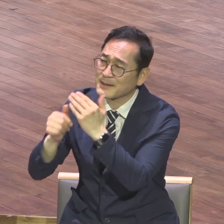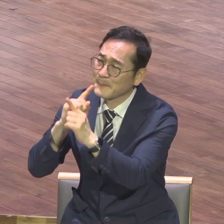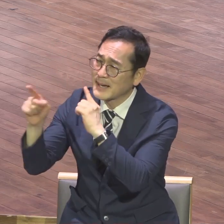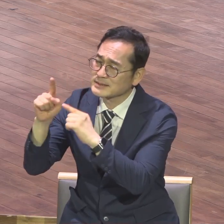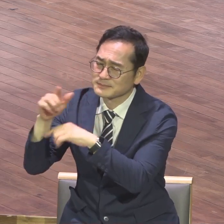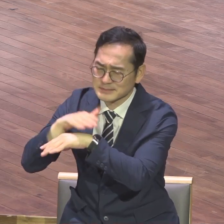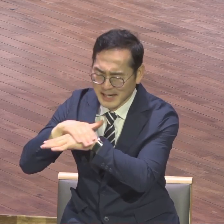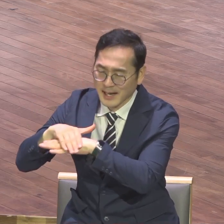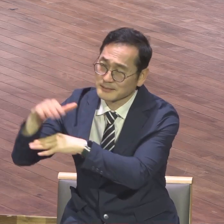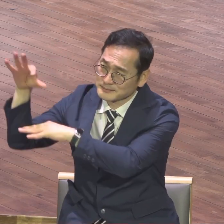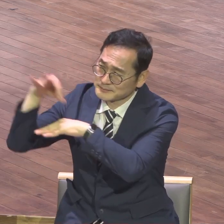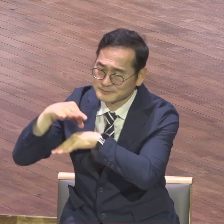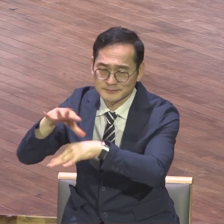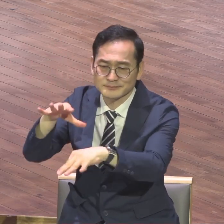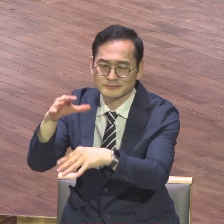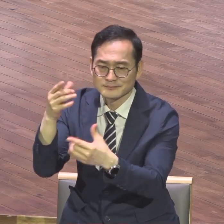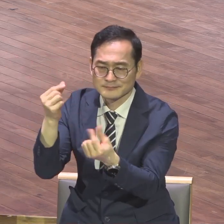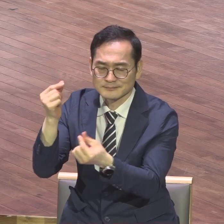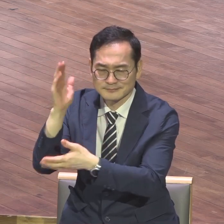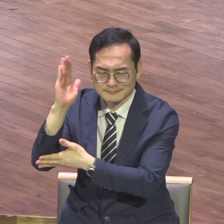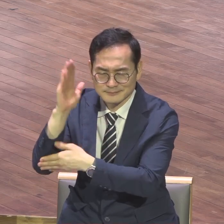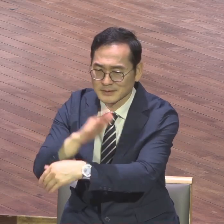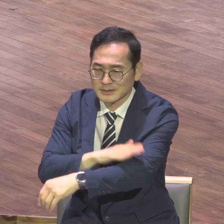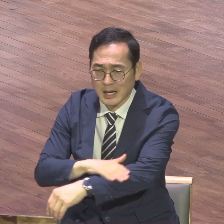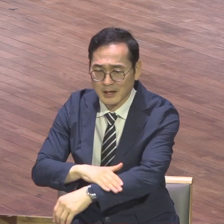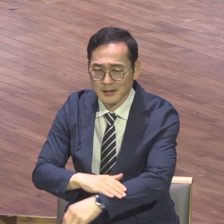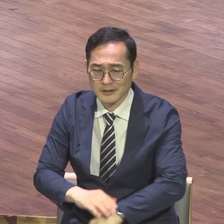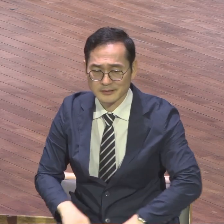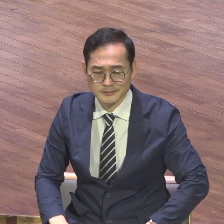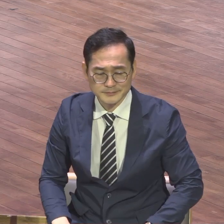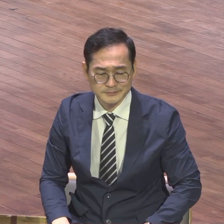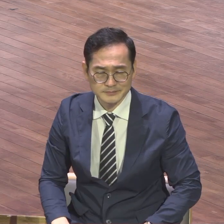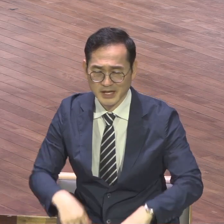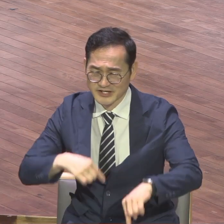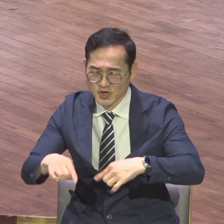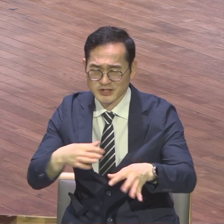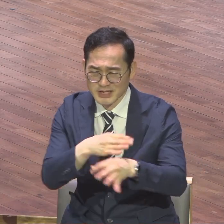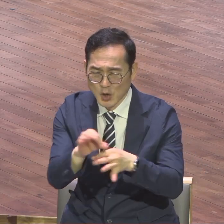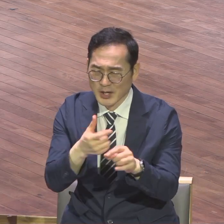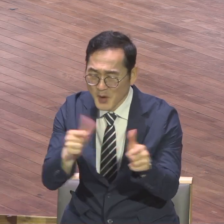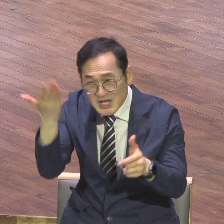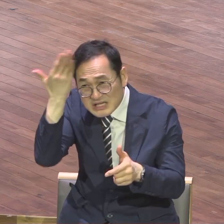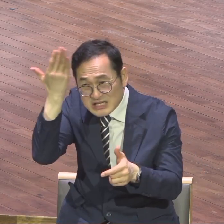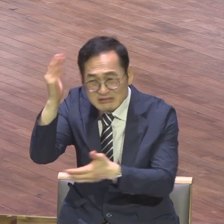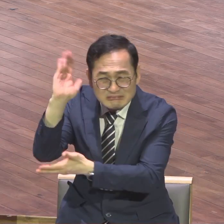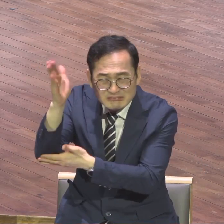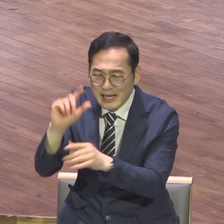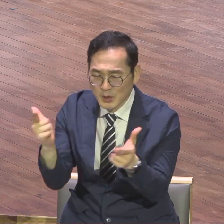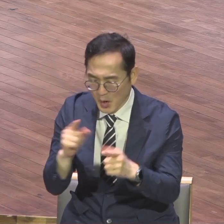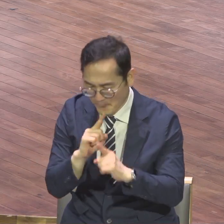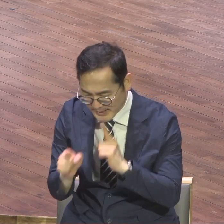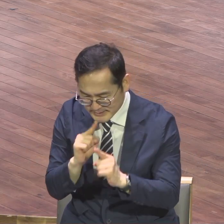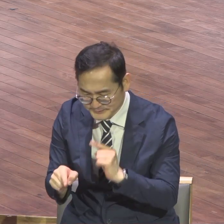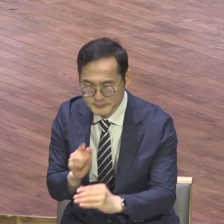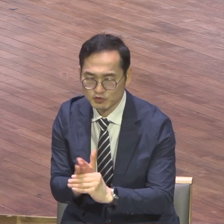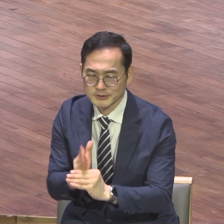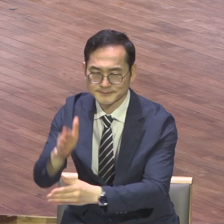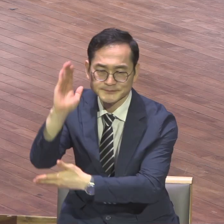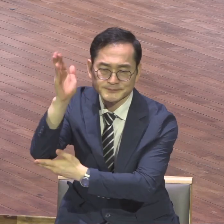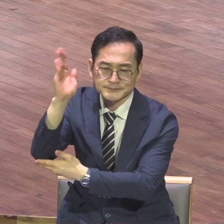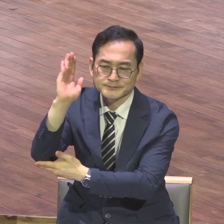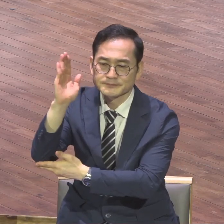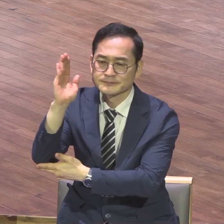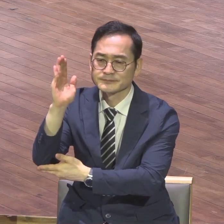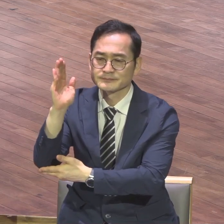말씀이 잘 세상적인 그런 말이 아니라 뭐 정치적인 경제적인 그런 말이 아니라 말씀이 잘 말씀